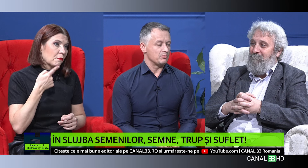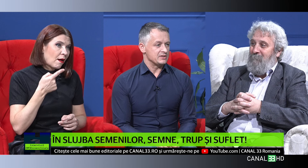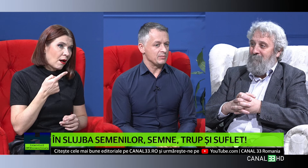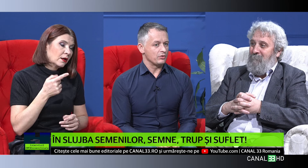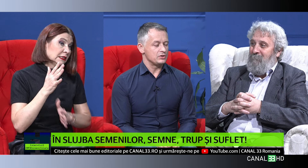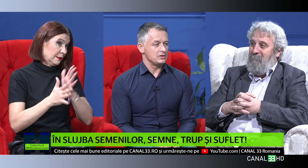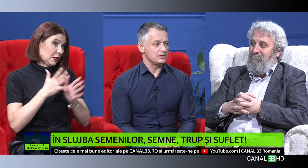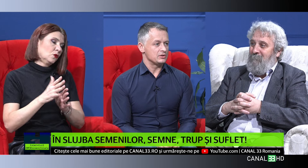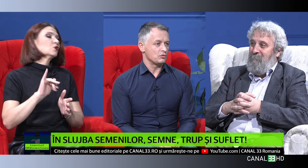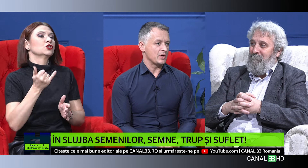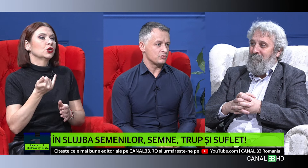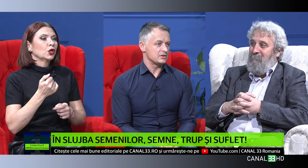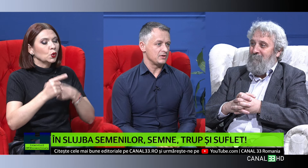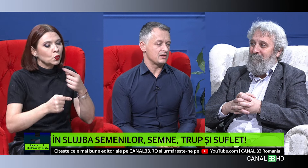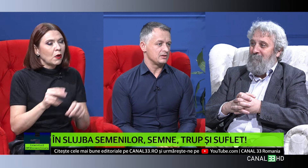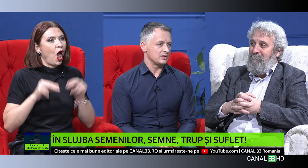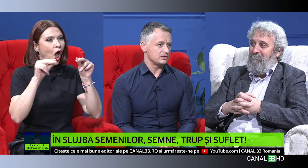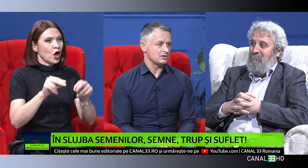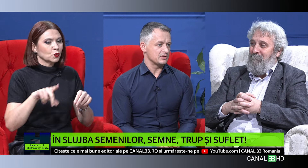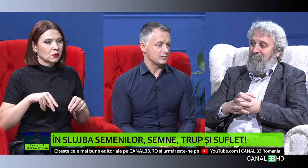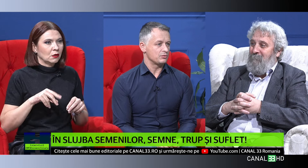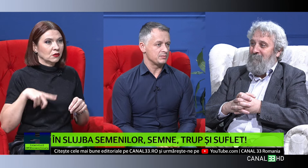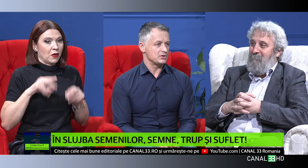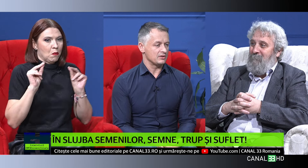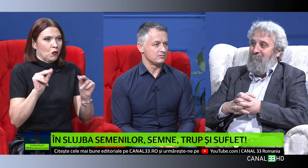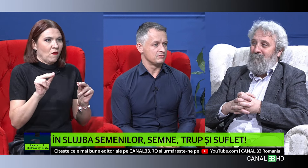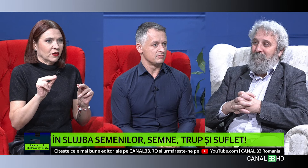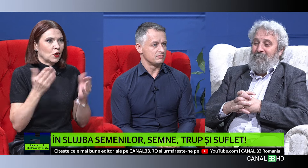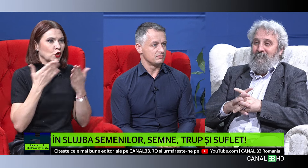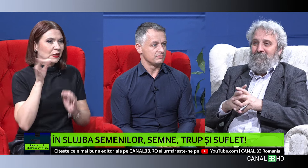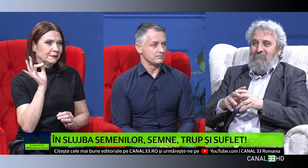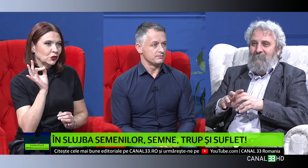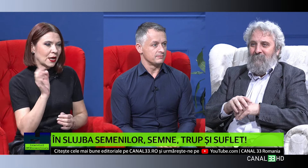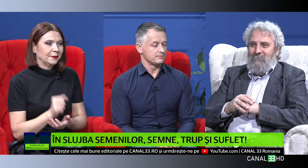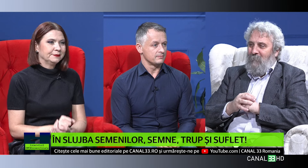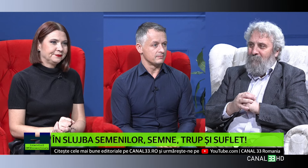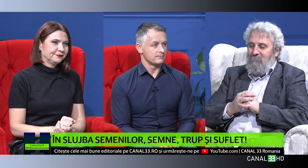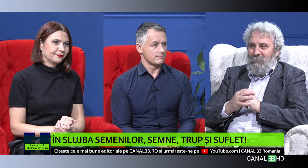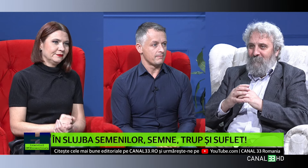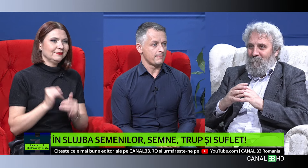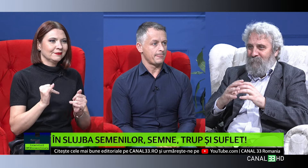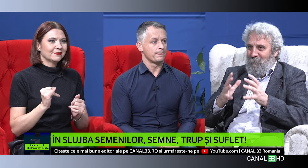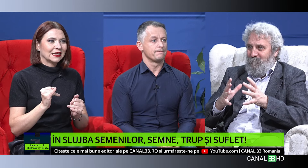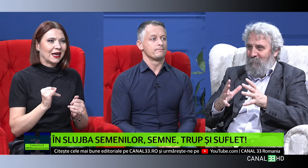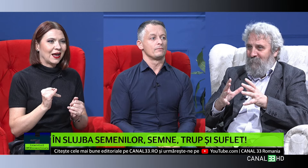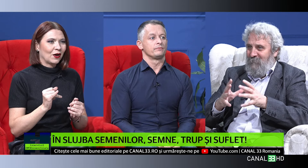limba semnelor și în cele de urmă ajung să fie cadre didactice în învățământul special. Acum o să vorbim cu